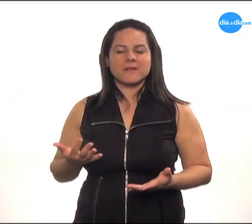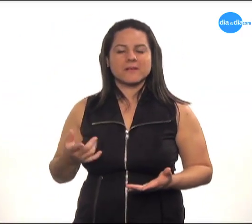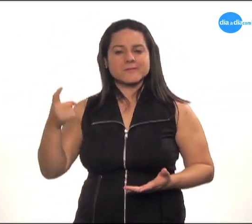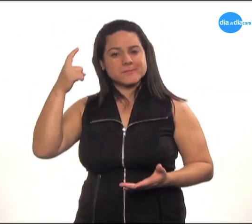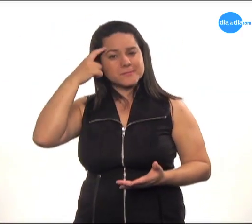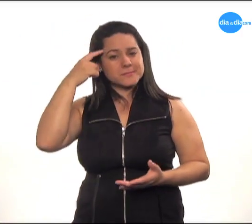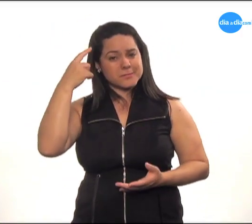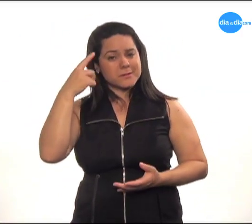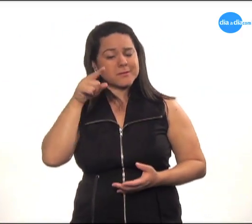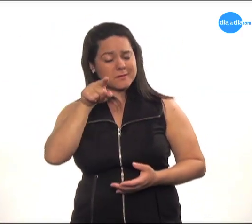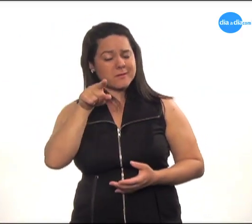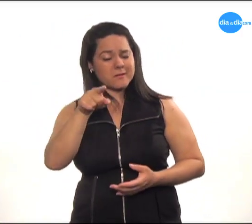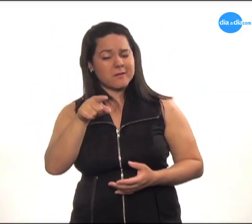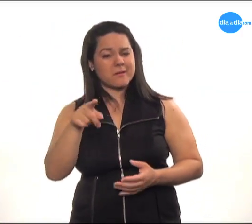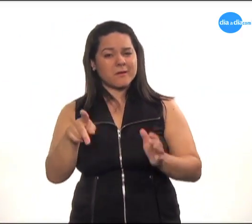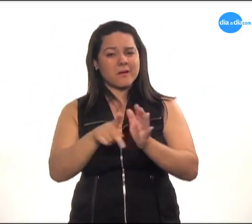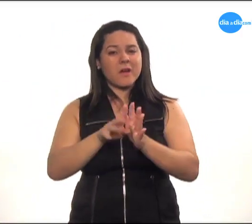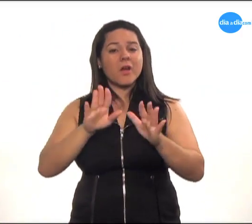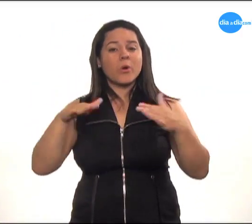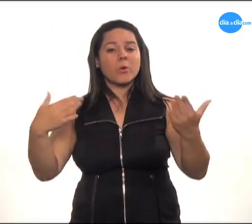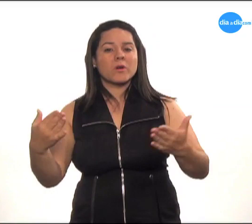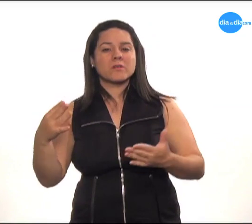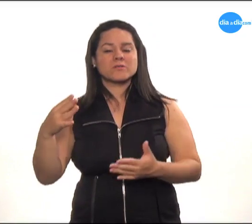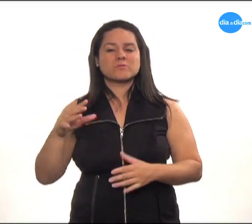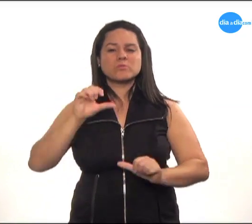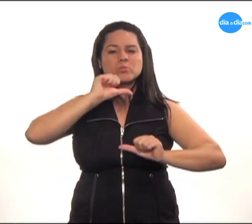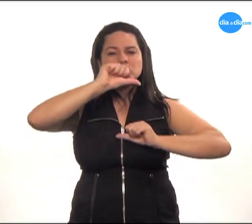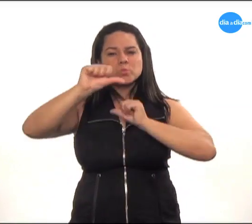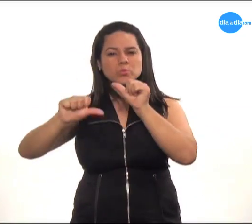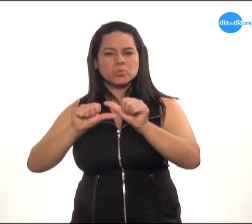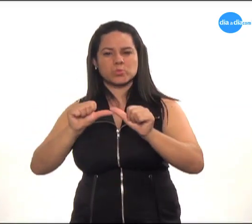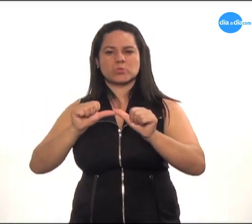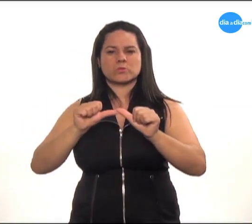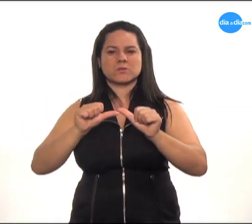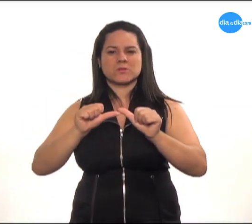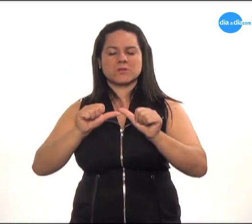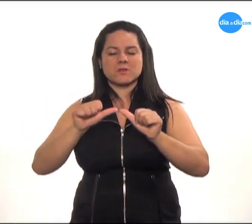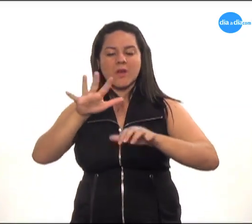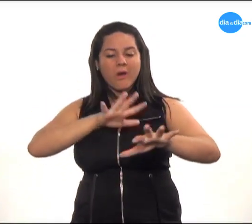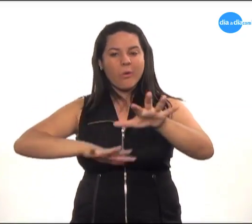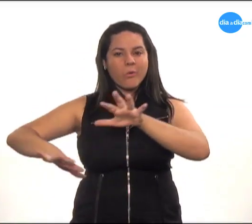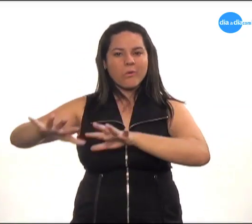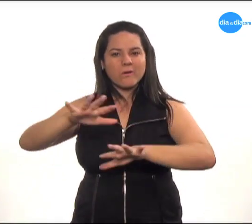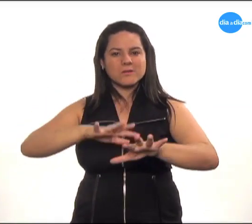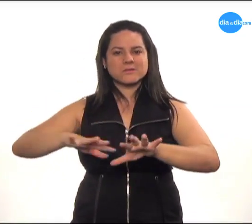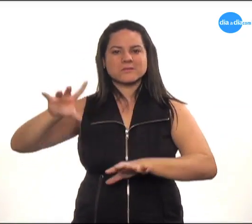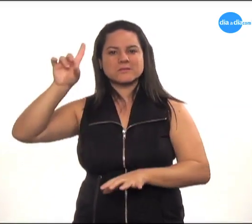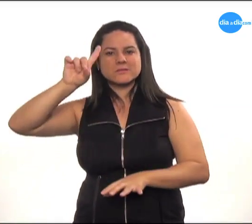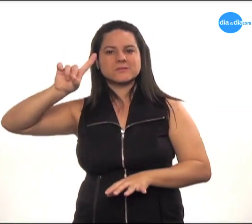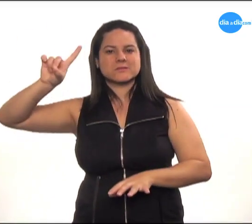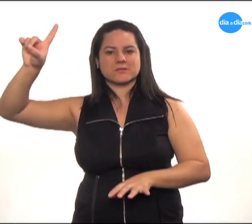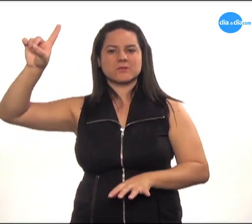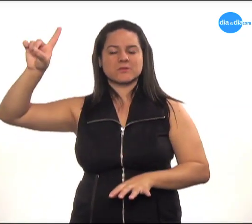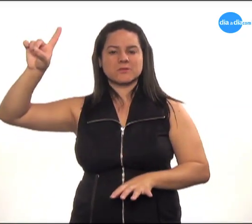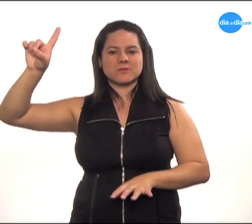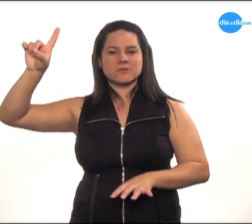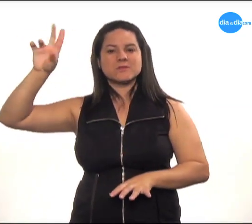levar essa ideia para sua casa, é quando a gente inverte a ordem do senhorio na nossa